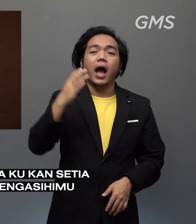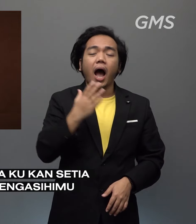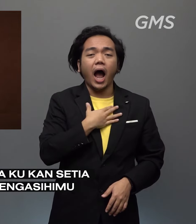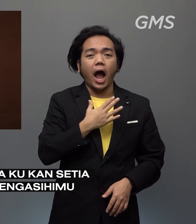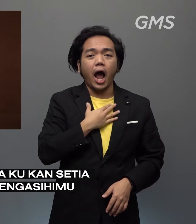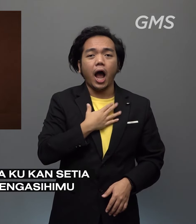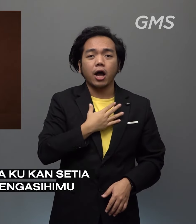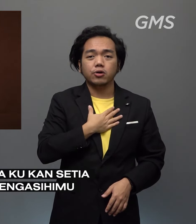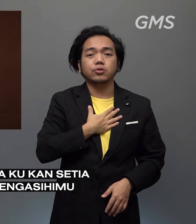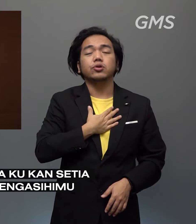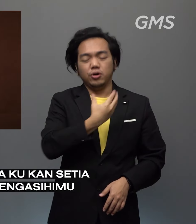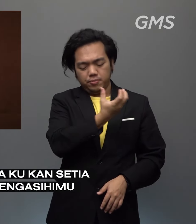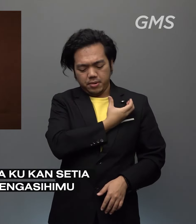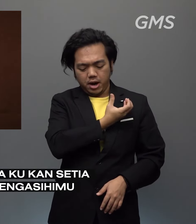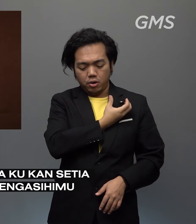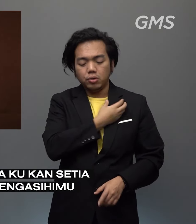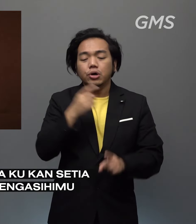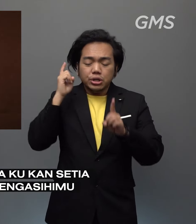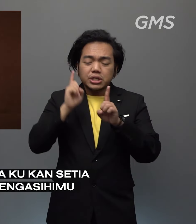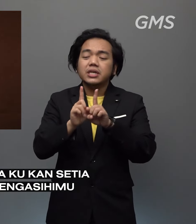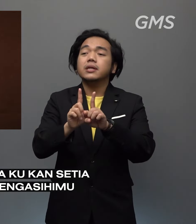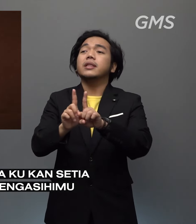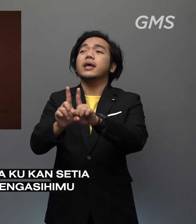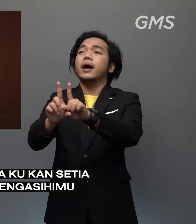Ku mau setia